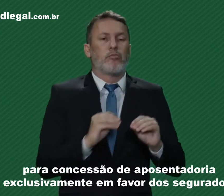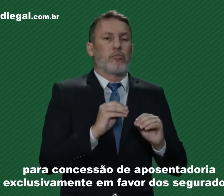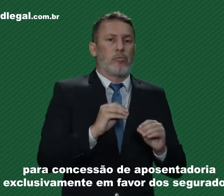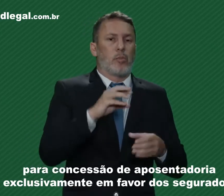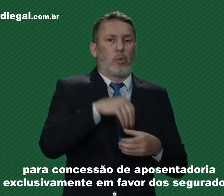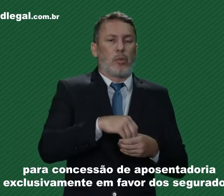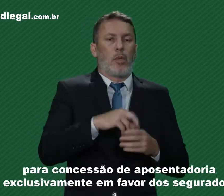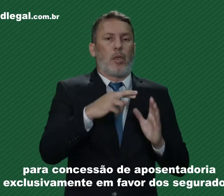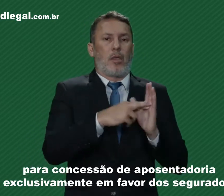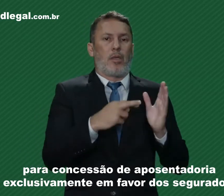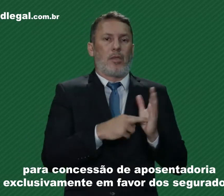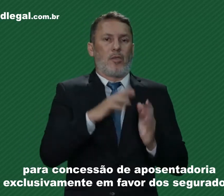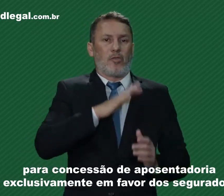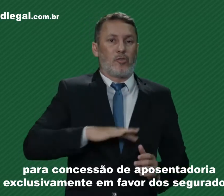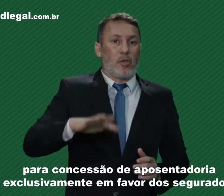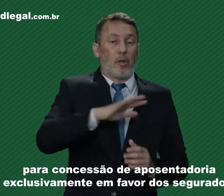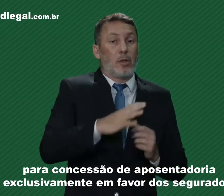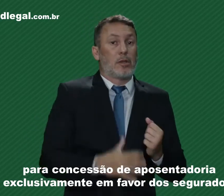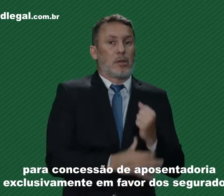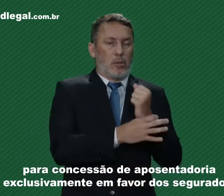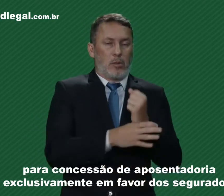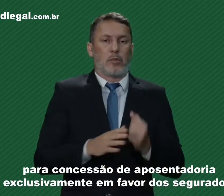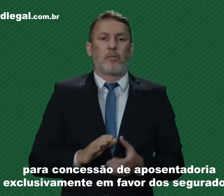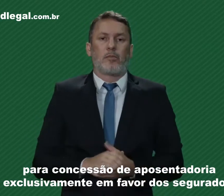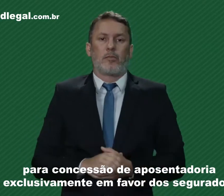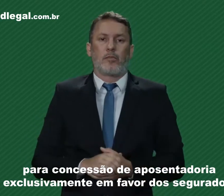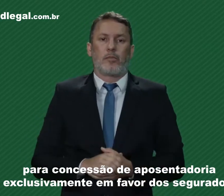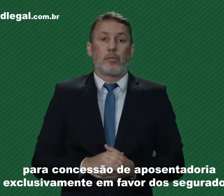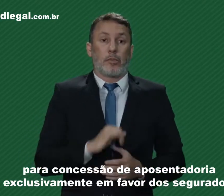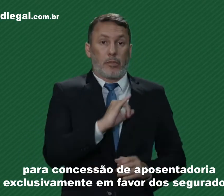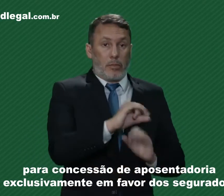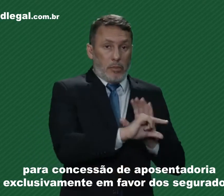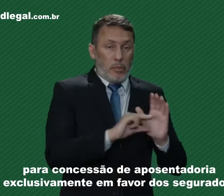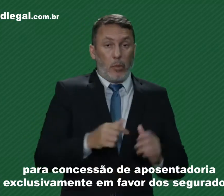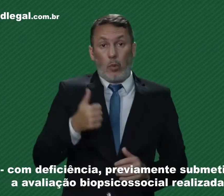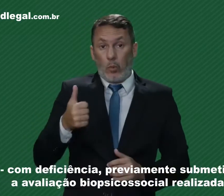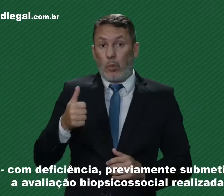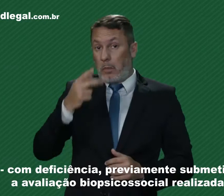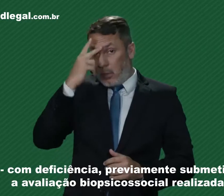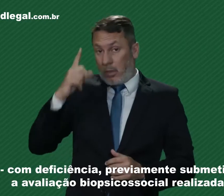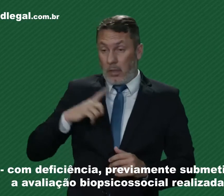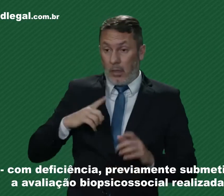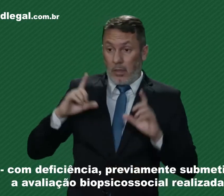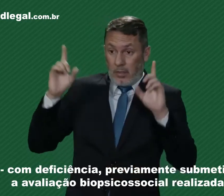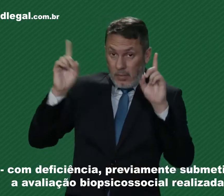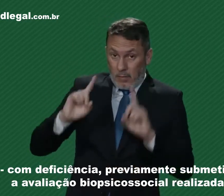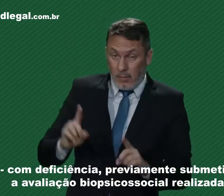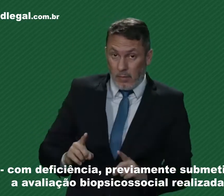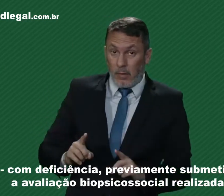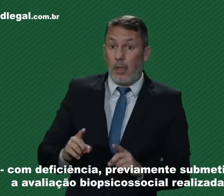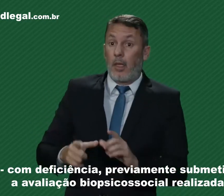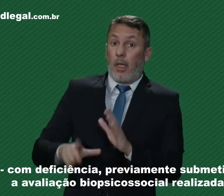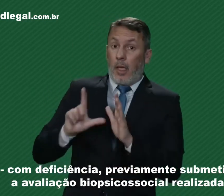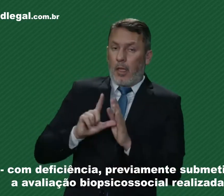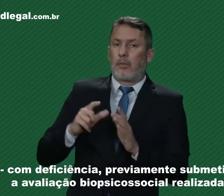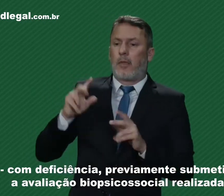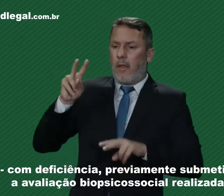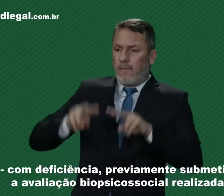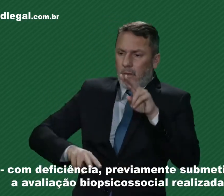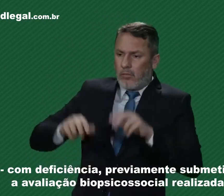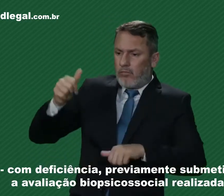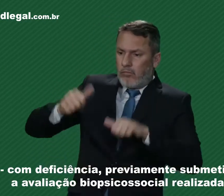de aposentadoria exclusivamente em favor dos segurados. Inciso 1. Com deficiência